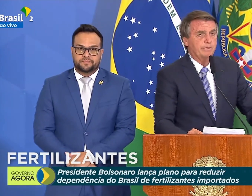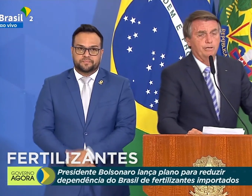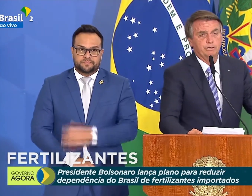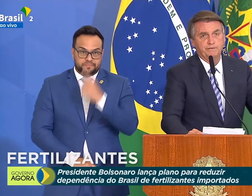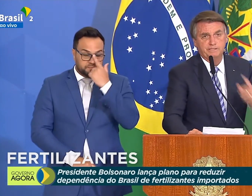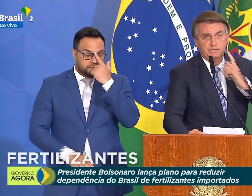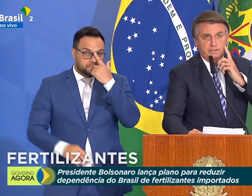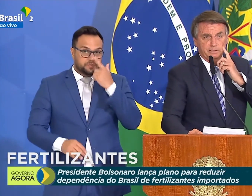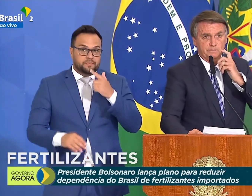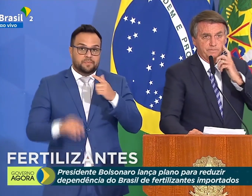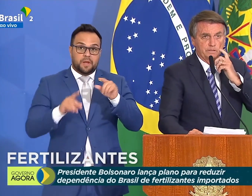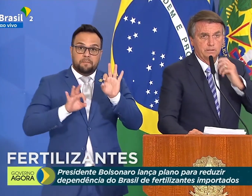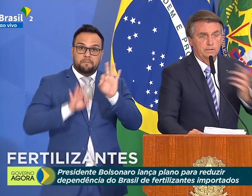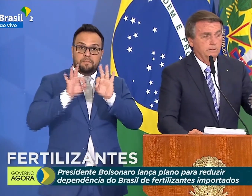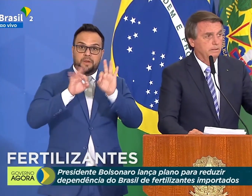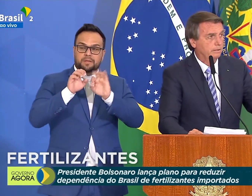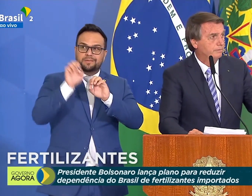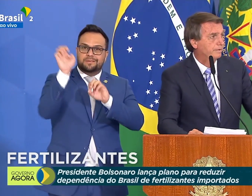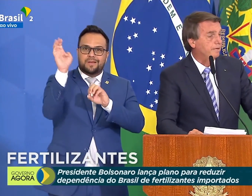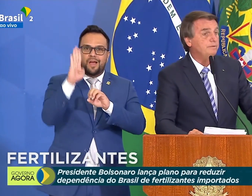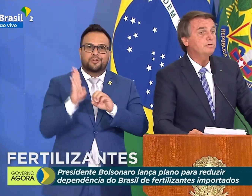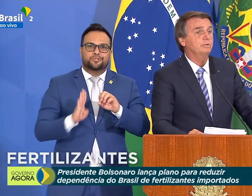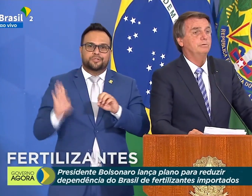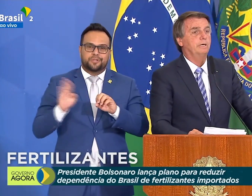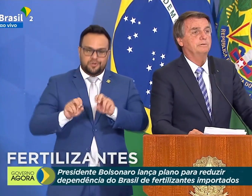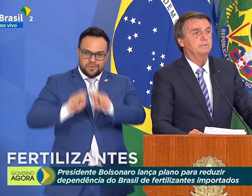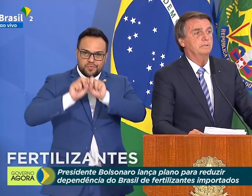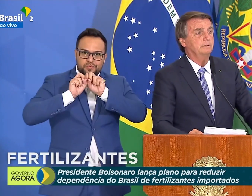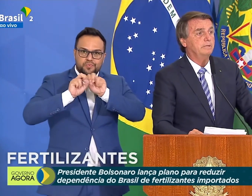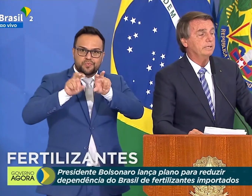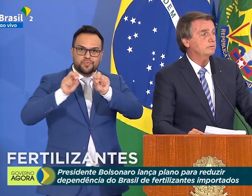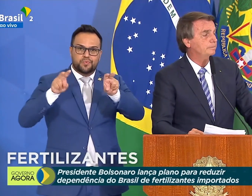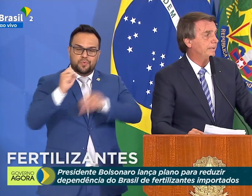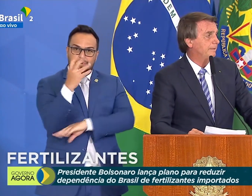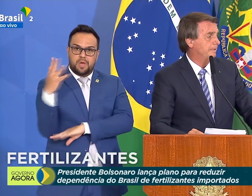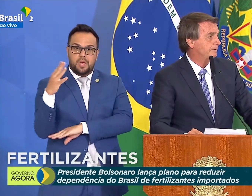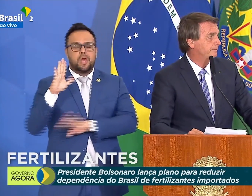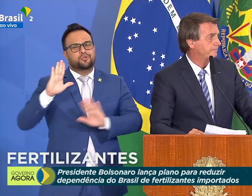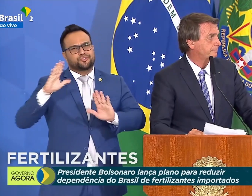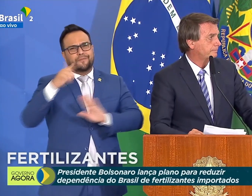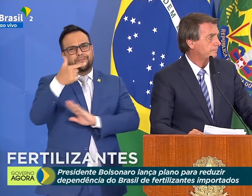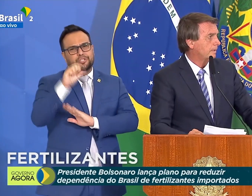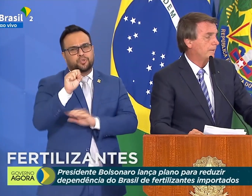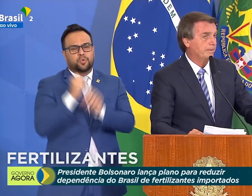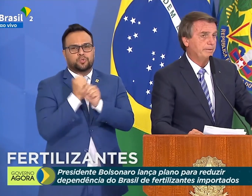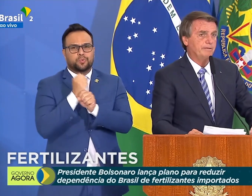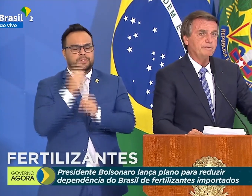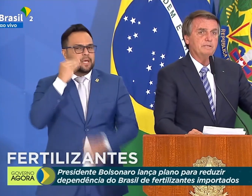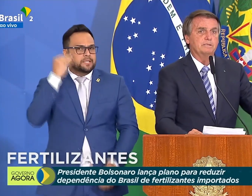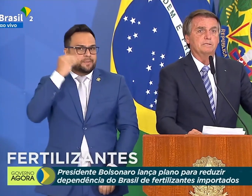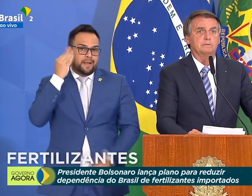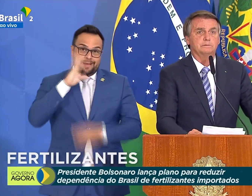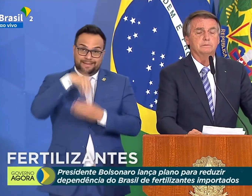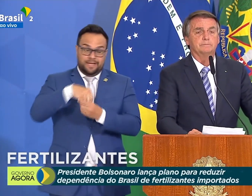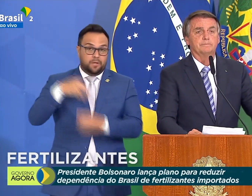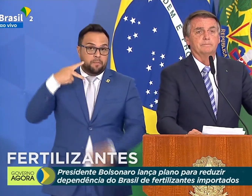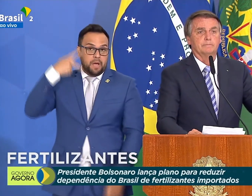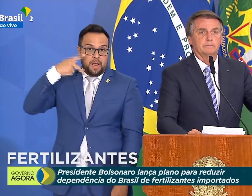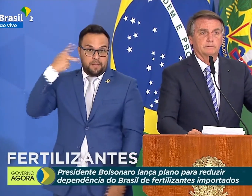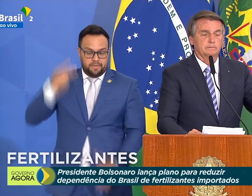Plano Nacional de Fertilizantes. Eu fiquei 28 anos dentro do Parlamento. A primeira vez que